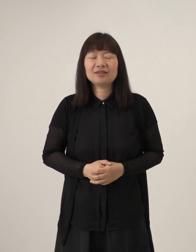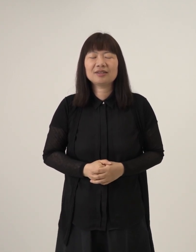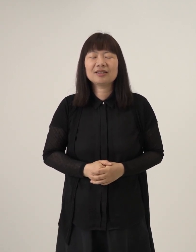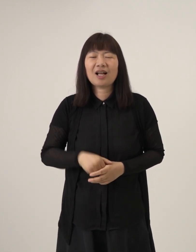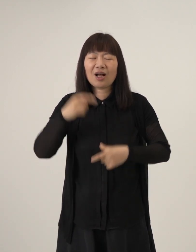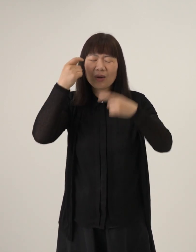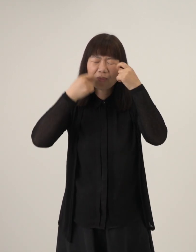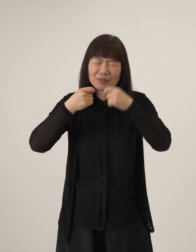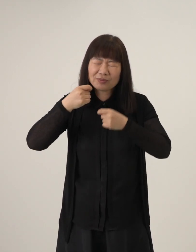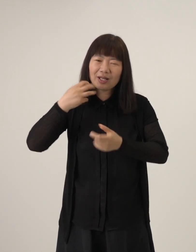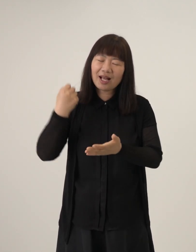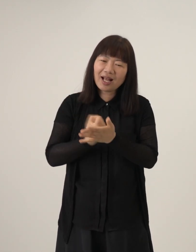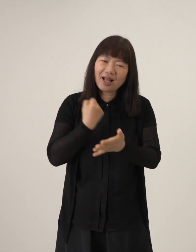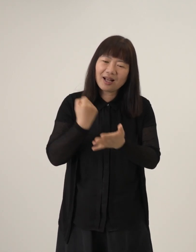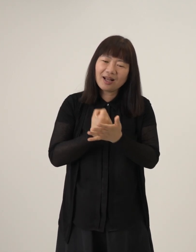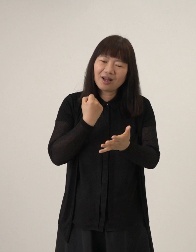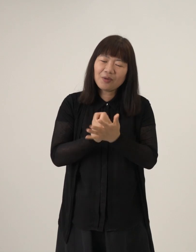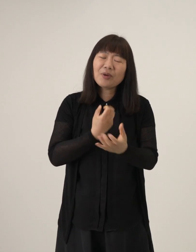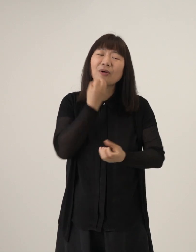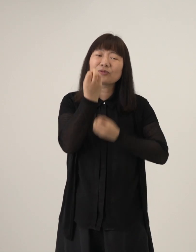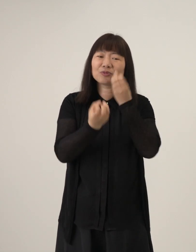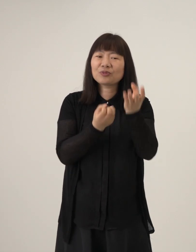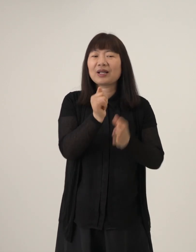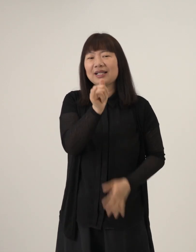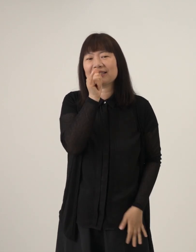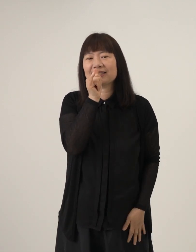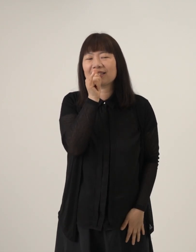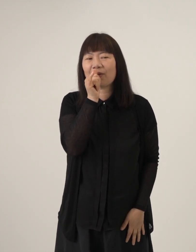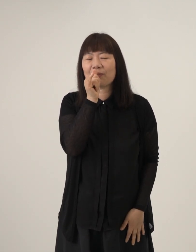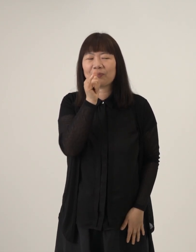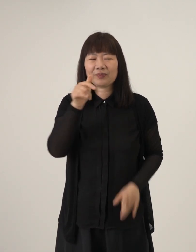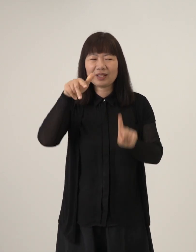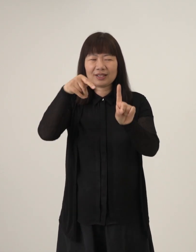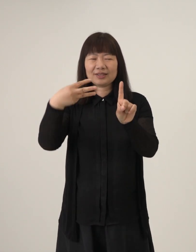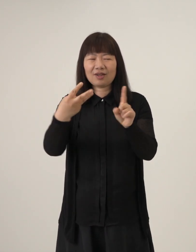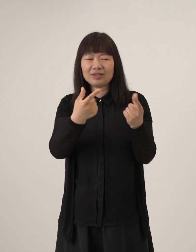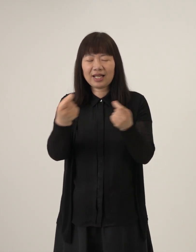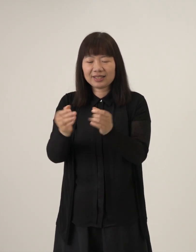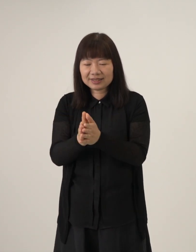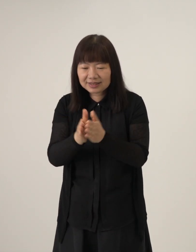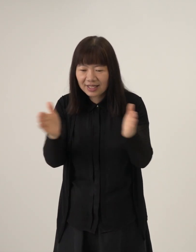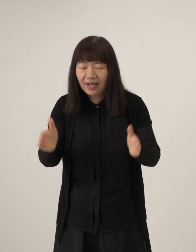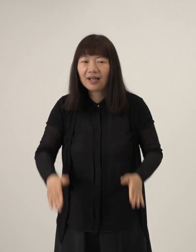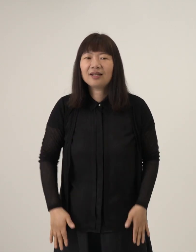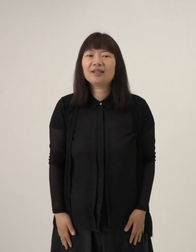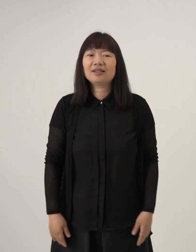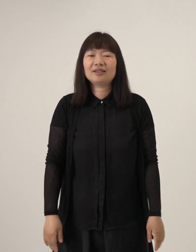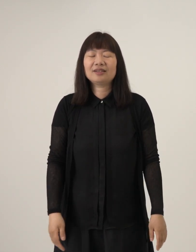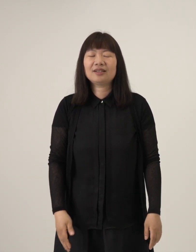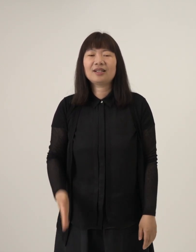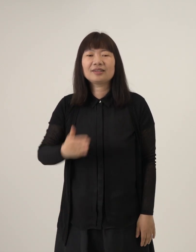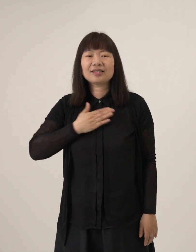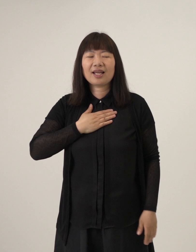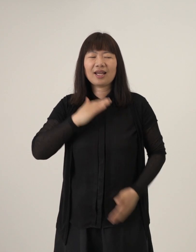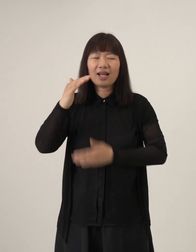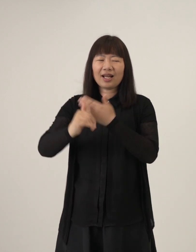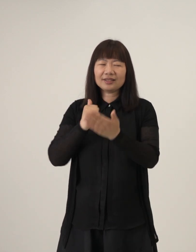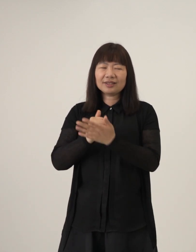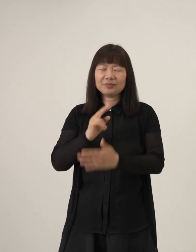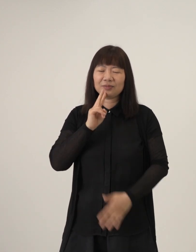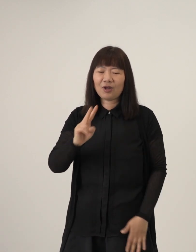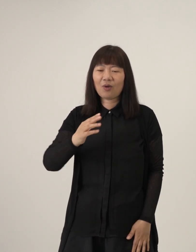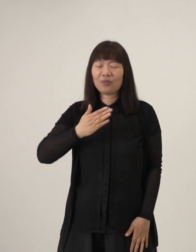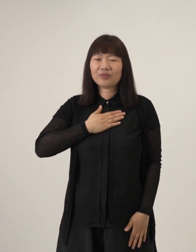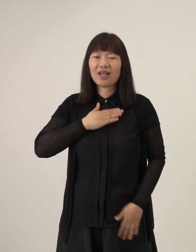절규했던 피 맺힌 울부짖음이었어요. 자, 1절 다 같이 시작. 내 하나님이여,